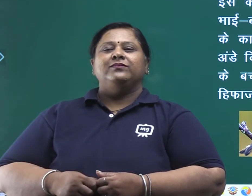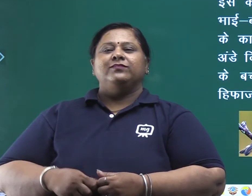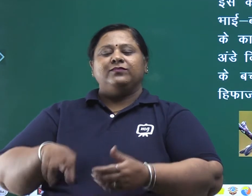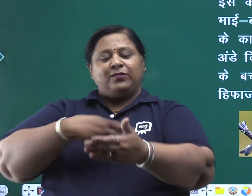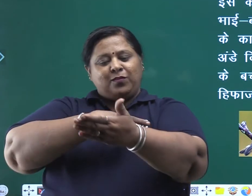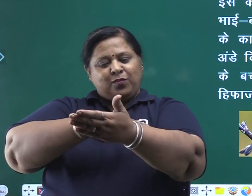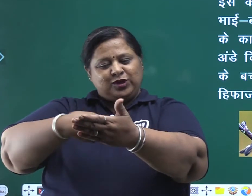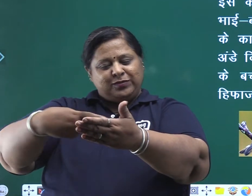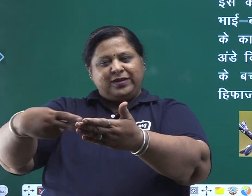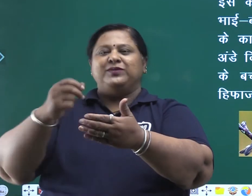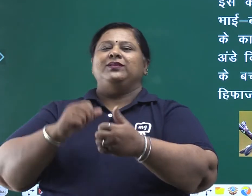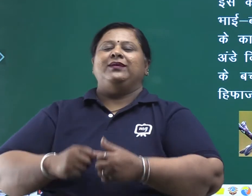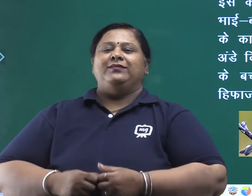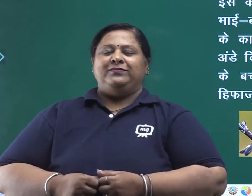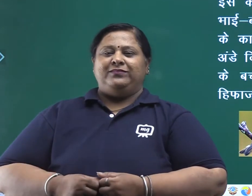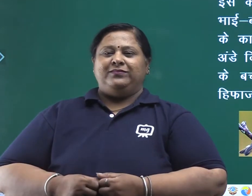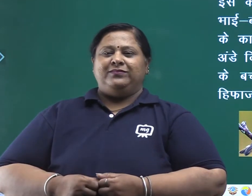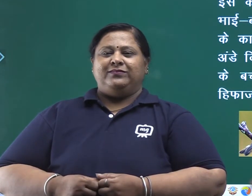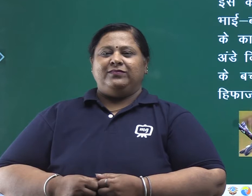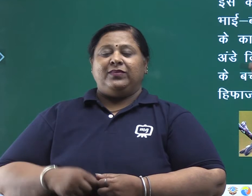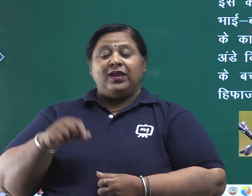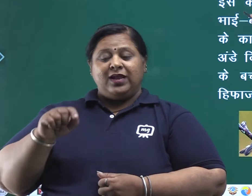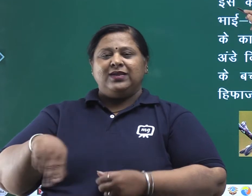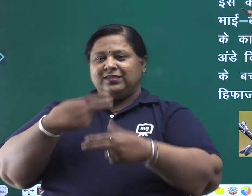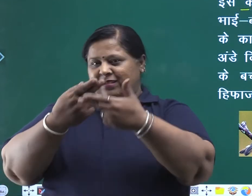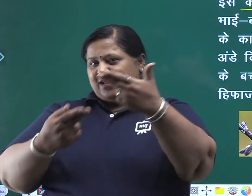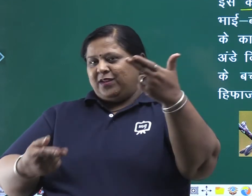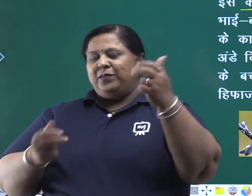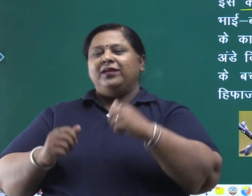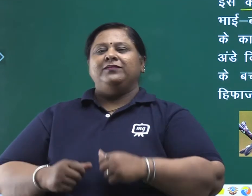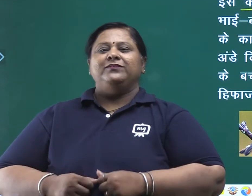मुंशी प्रेमचंद है। इस कहानी में